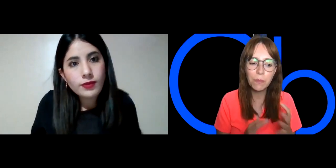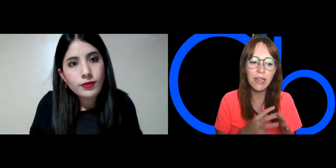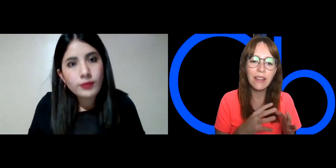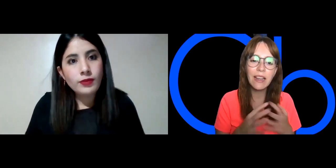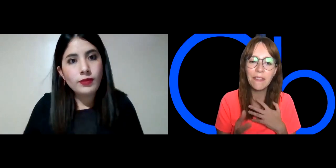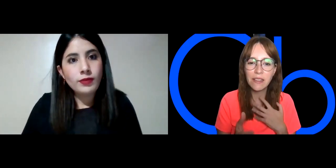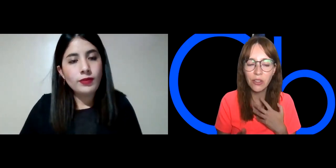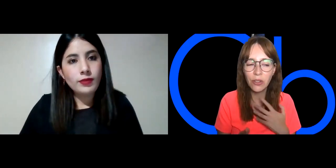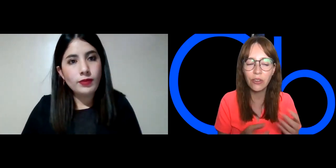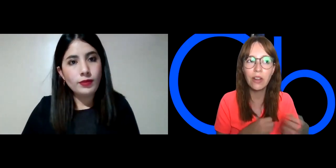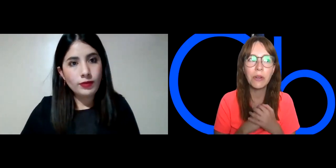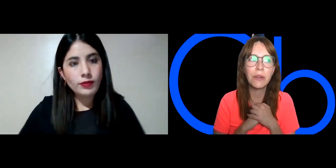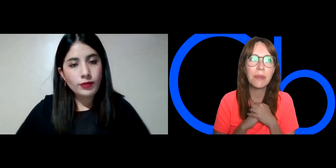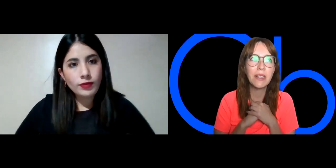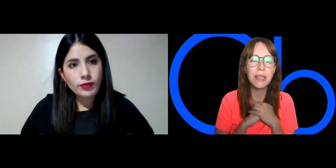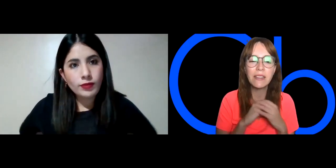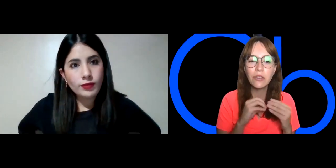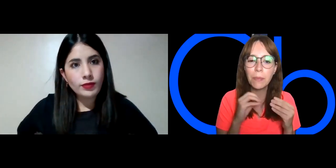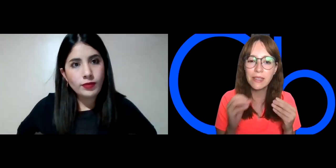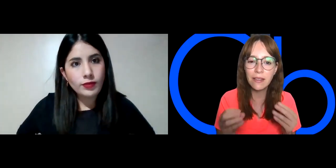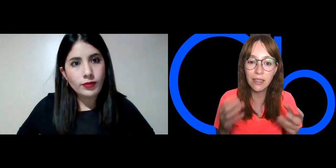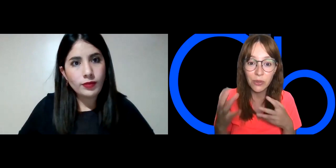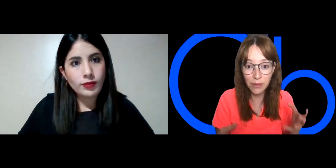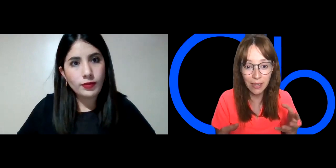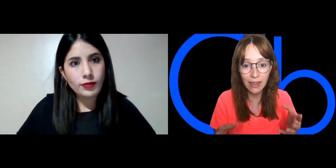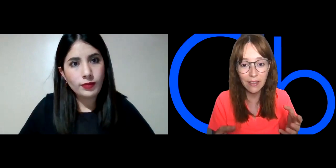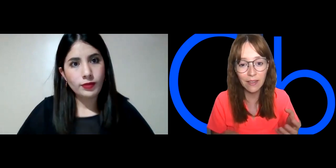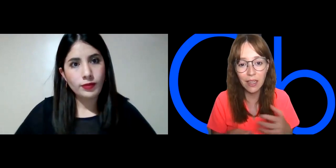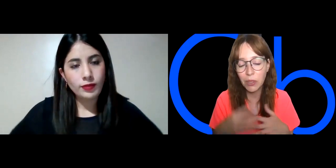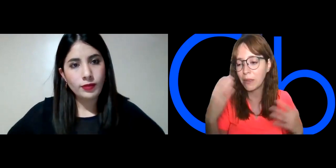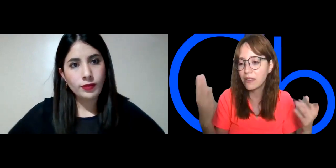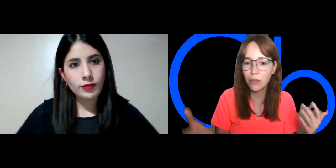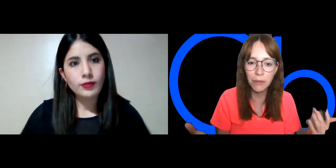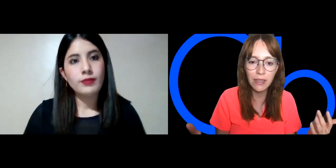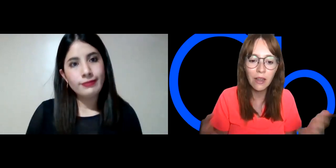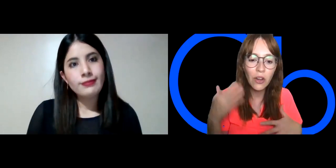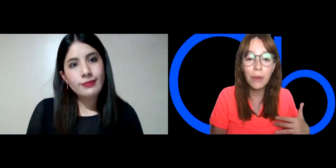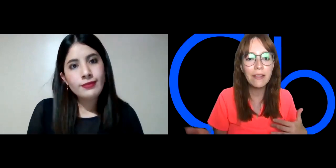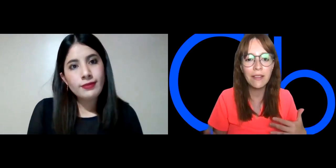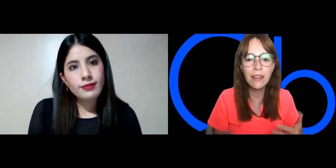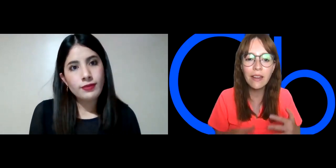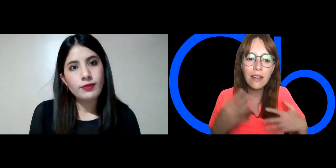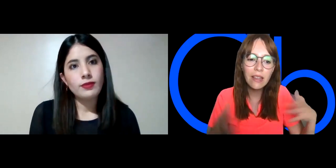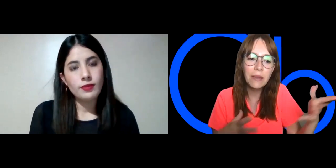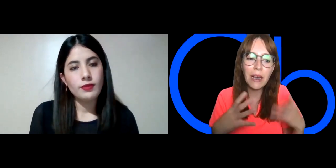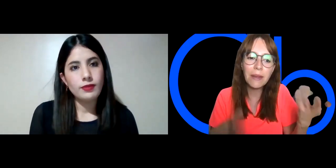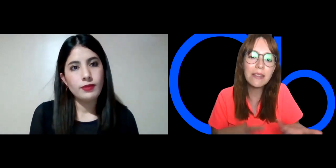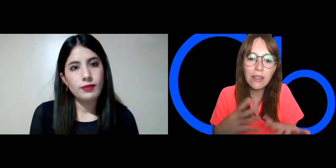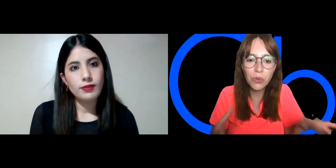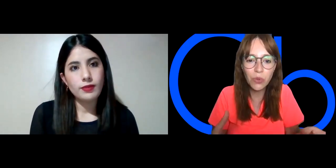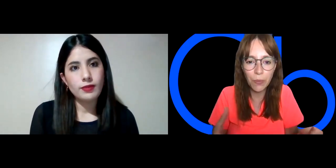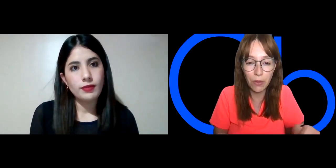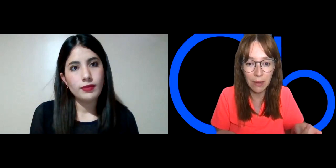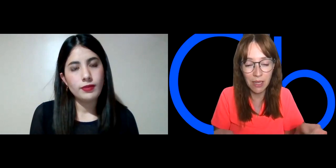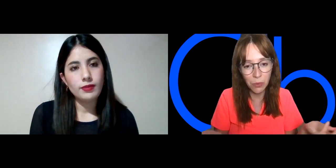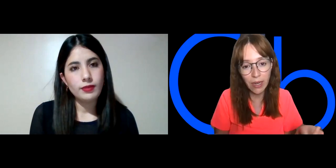ponemos, pierden la atención, a lo mejor va a terminar siendo un paciente que no se va a querer atender porque va a decir, no me van a entender y va a avanzar